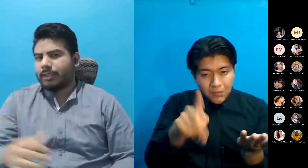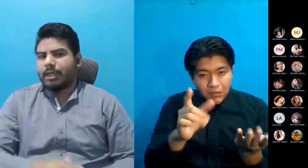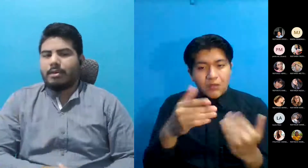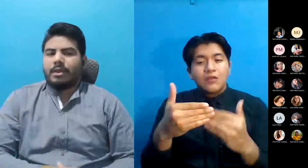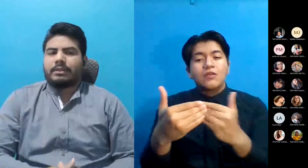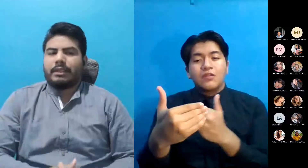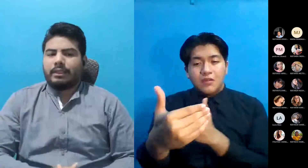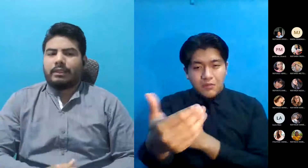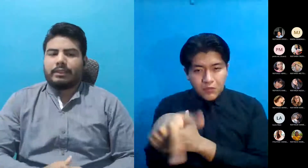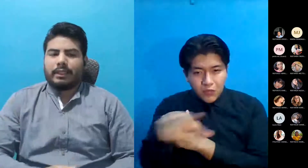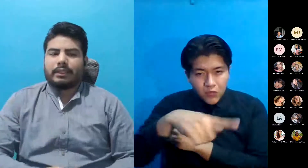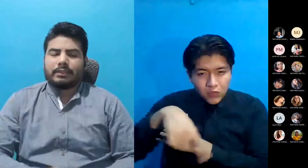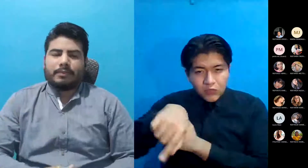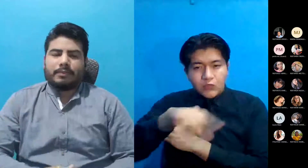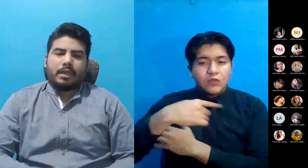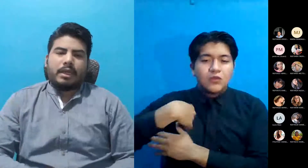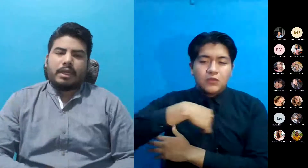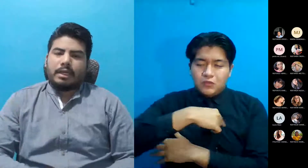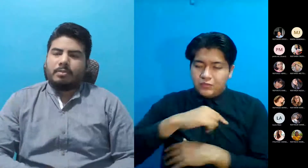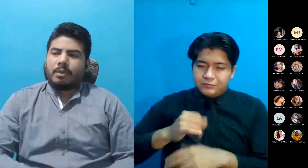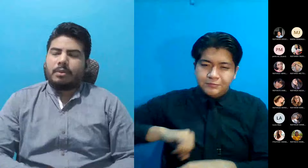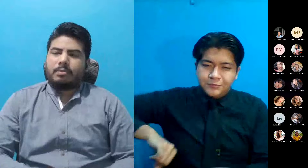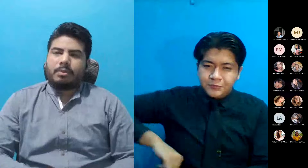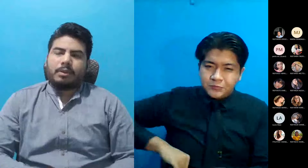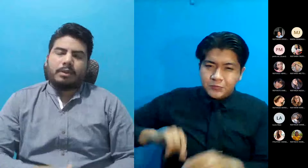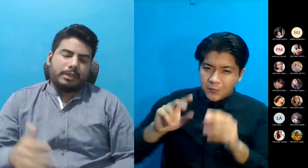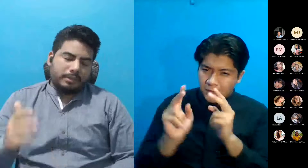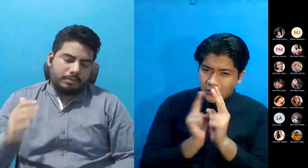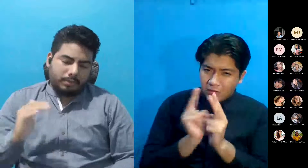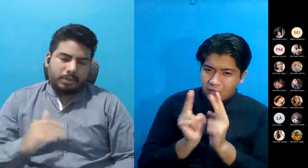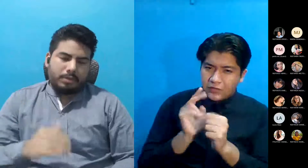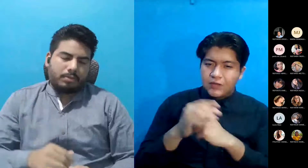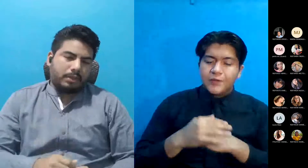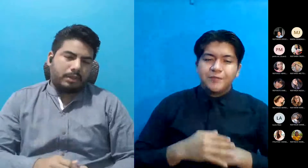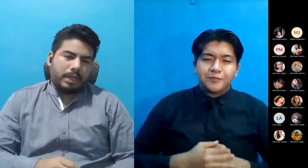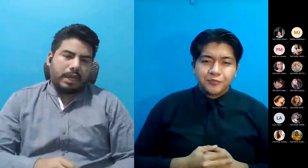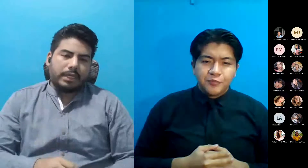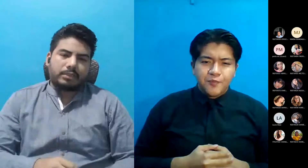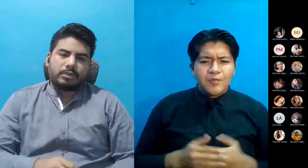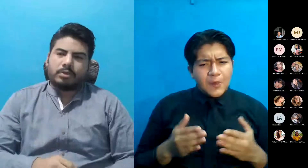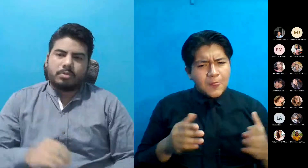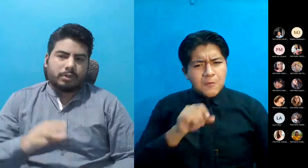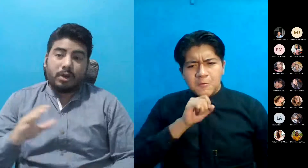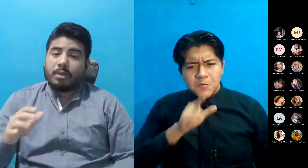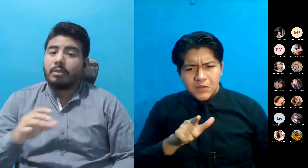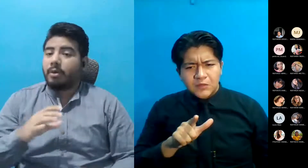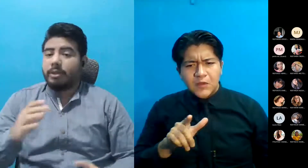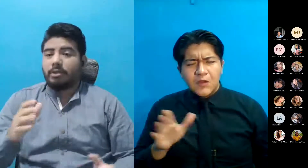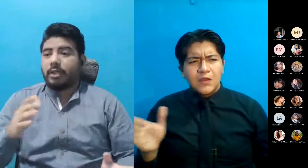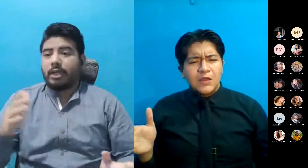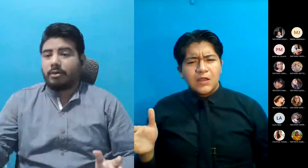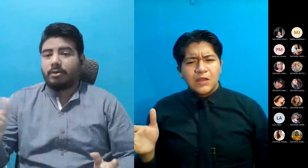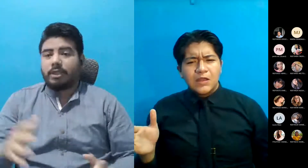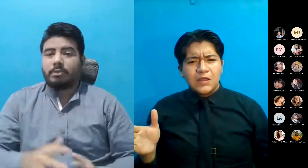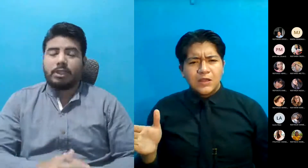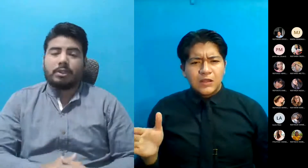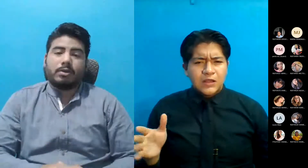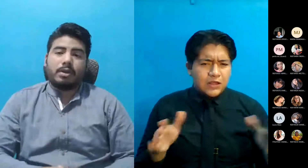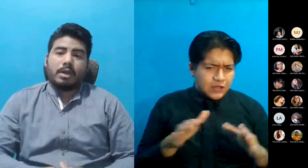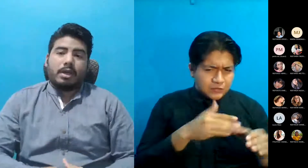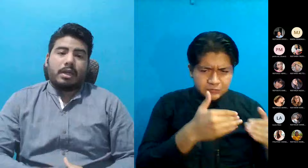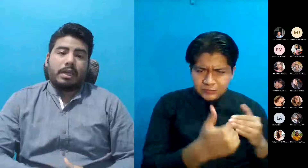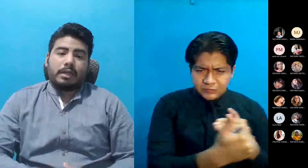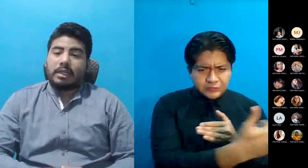ver concepciones bastante interesantes. También posteriormente a esto, solamente por mencionar, no